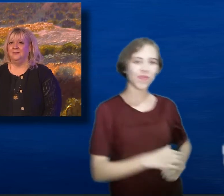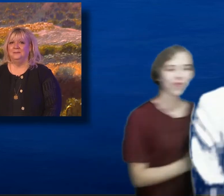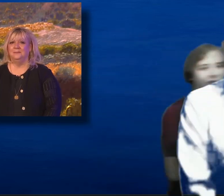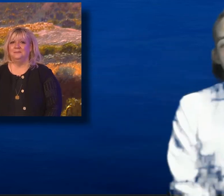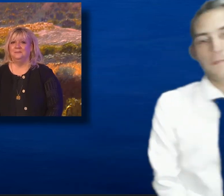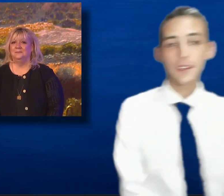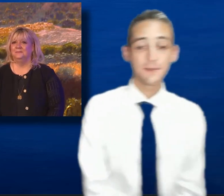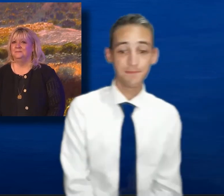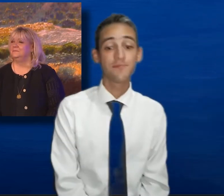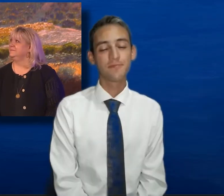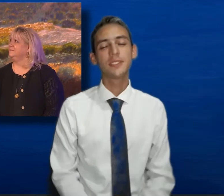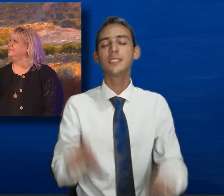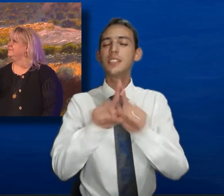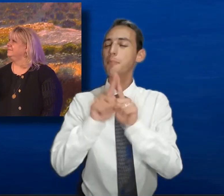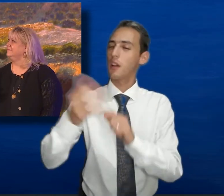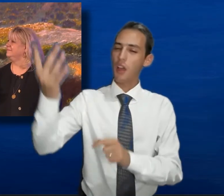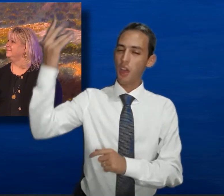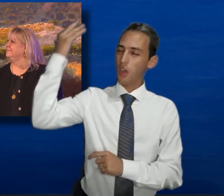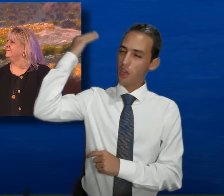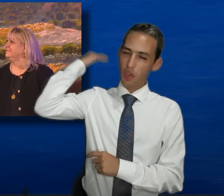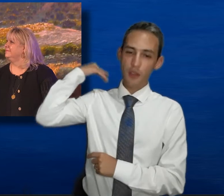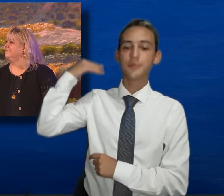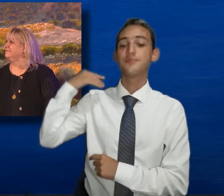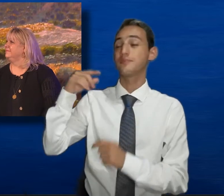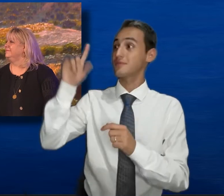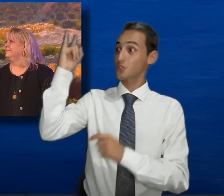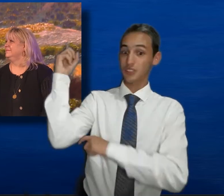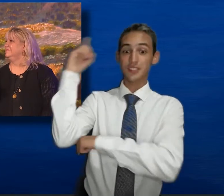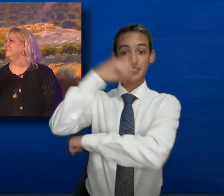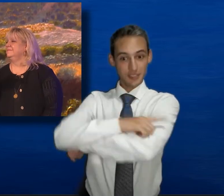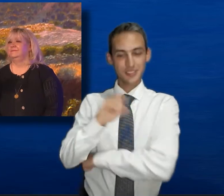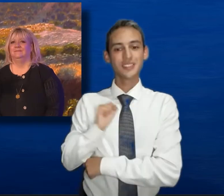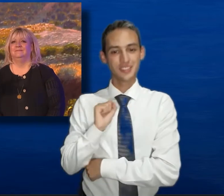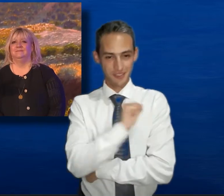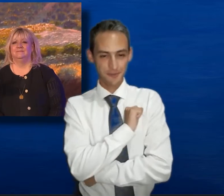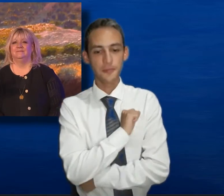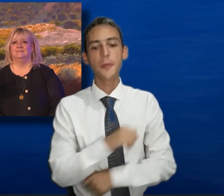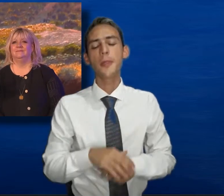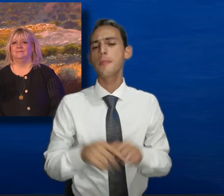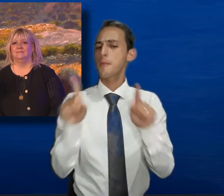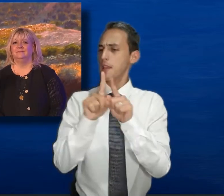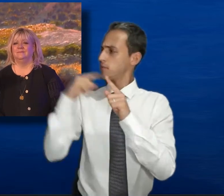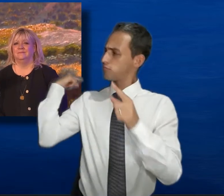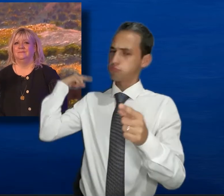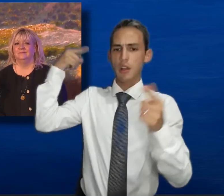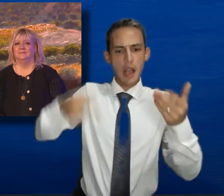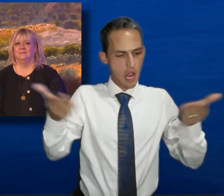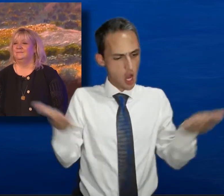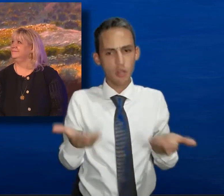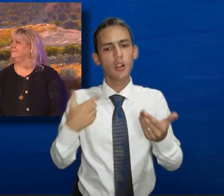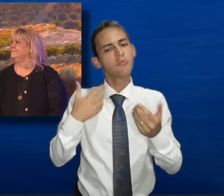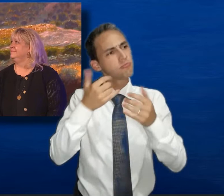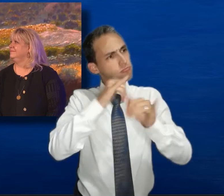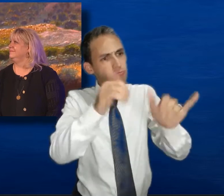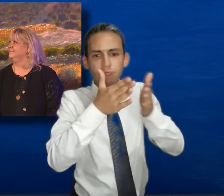dar a vocês o incentivo para fazer coisas difíceis. Então, como santos dos últimos dias, nós olhamos para fora, nós